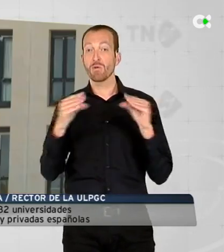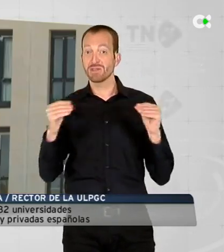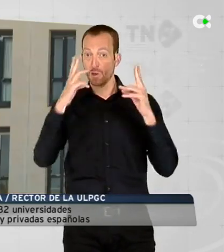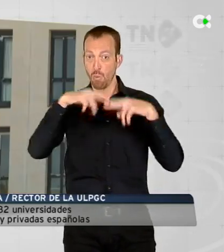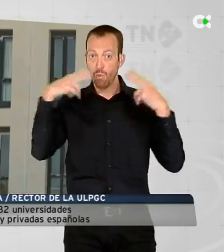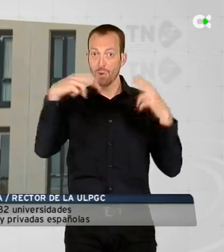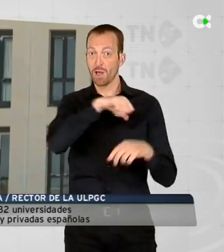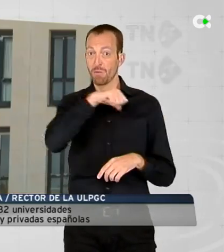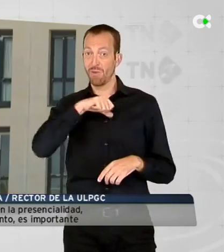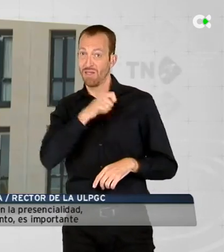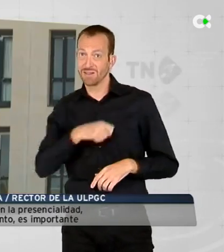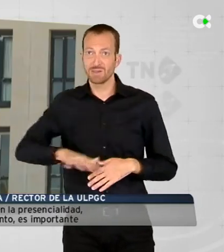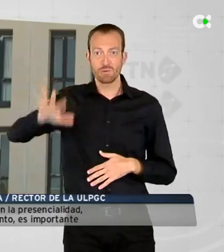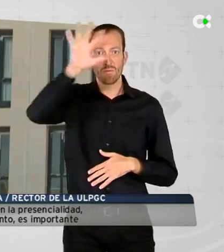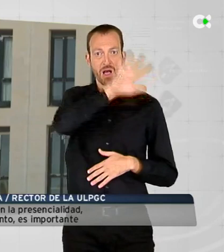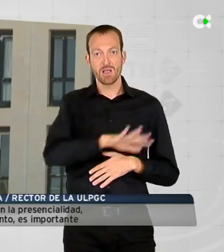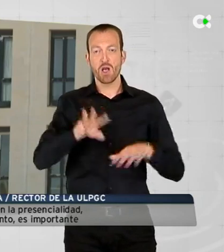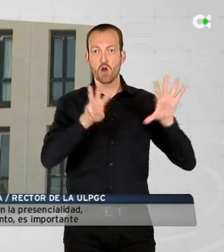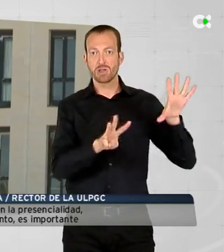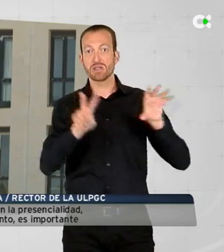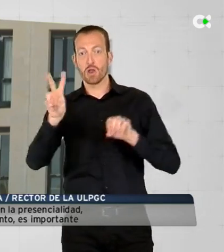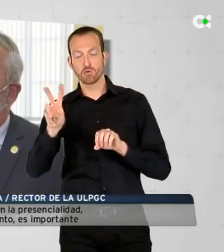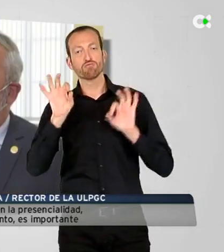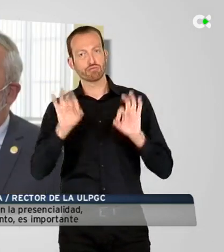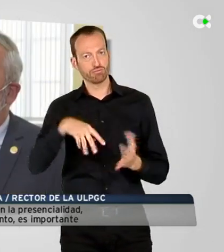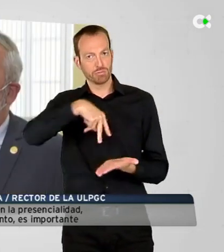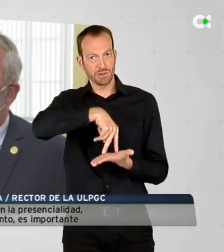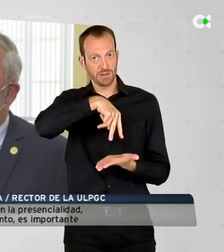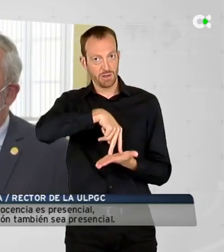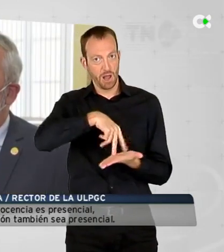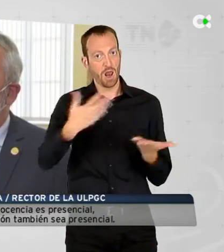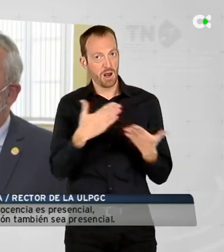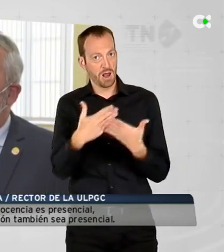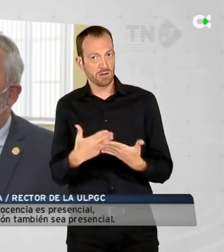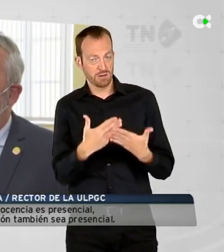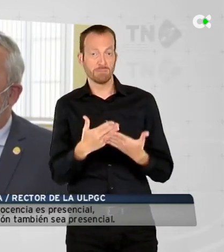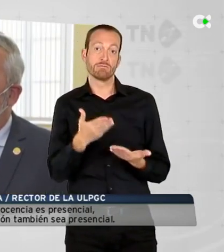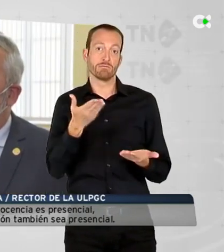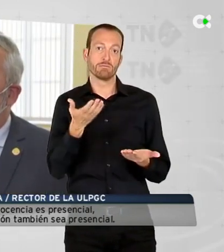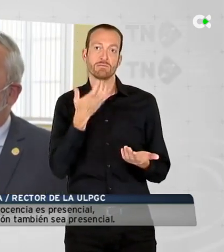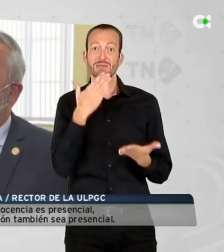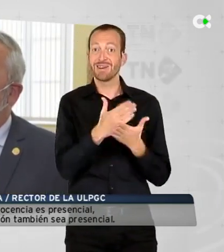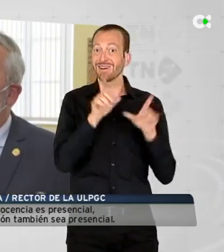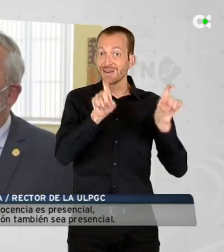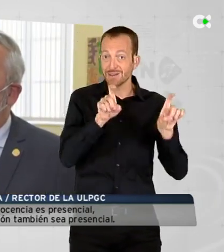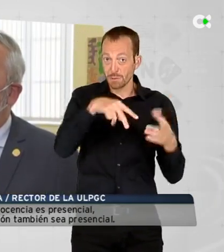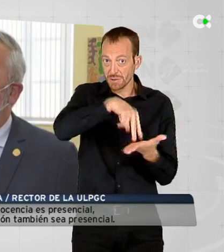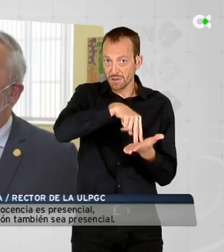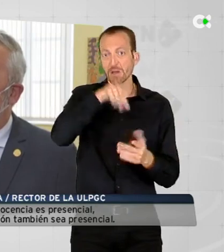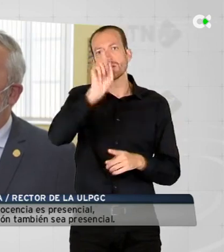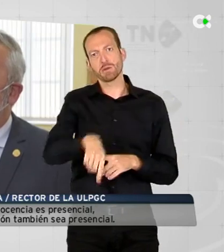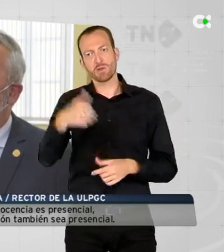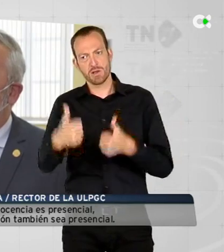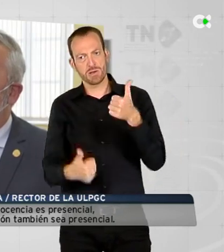privadas españolas están en la presencialidad por tanto es importante que si la docencia es presencial también la